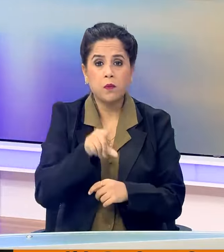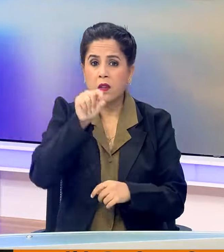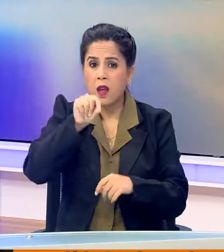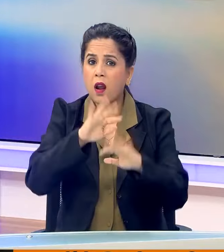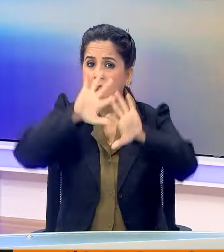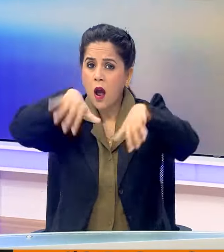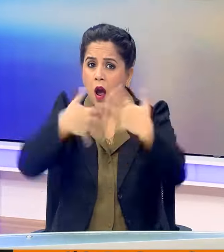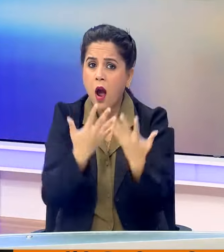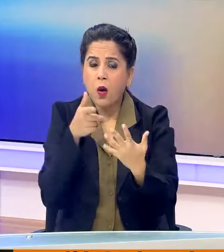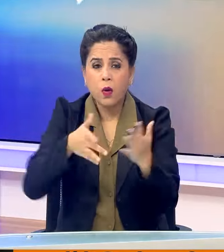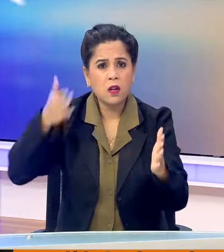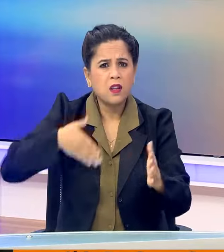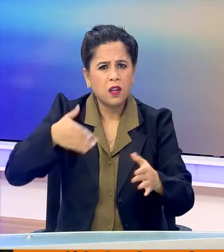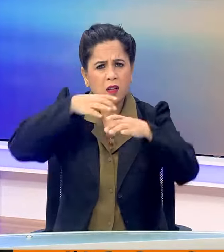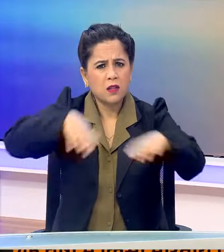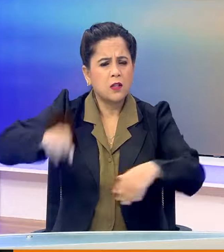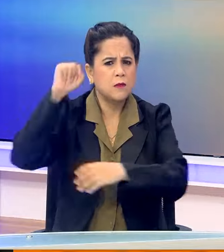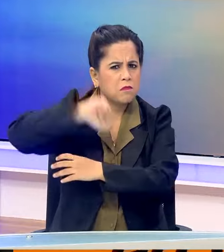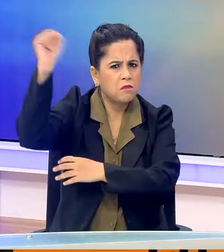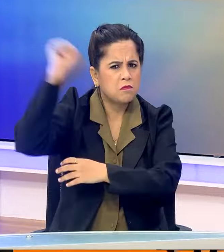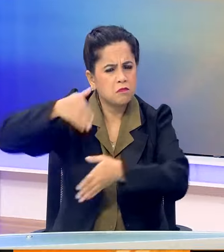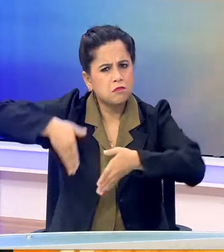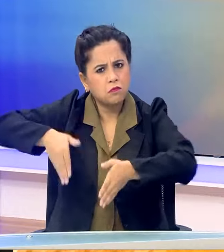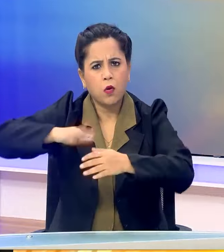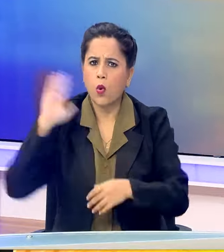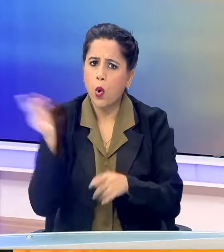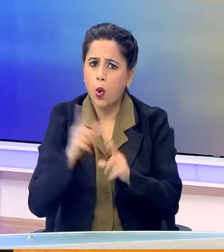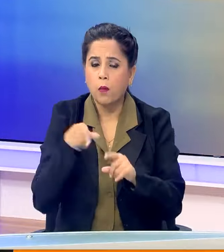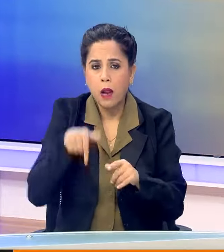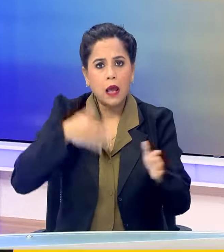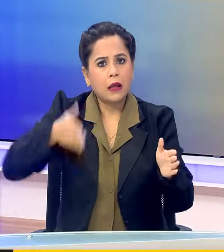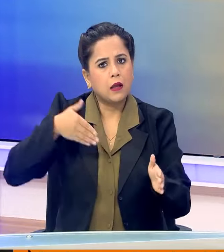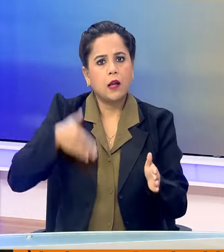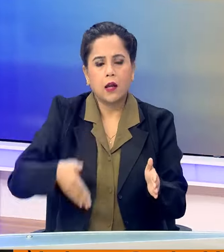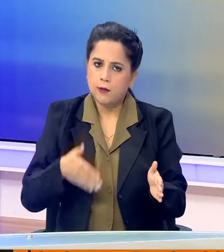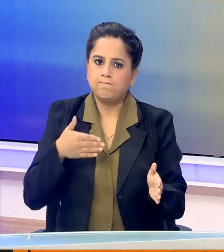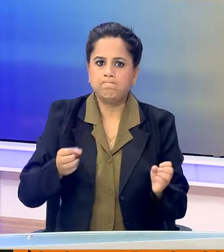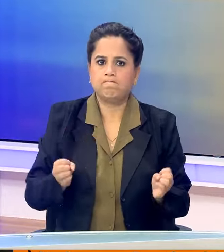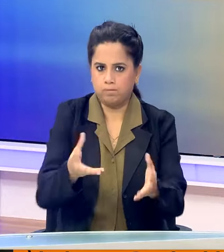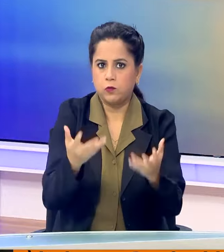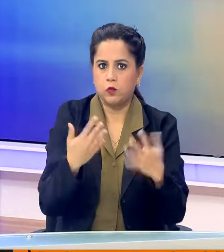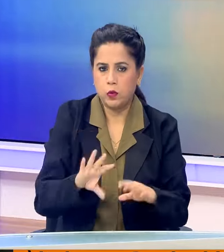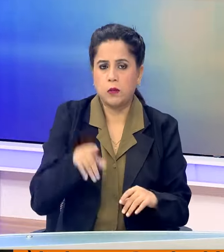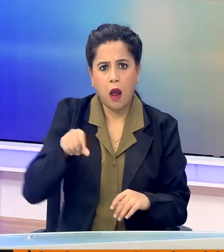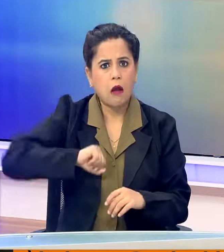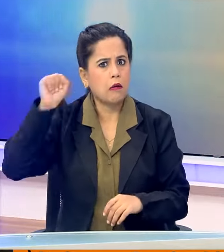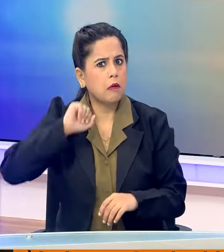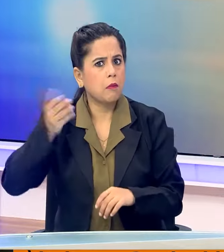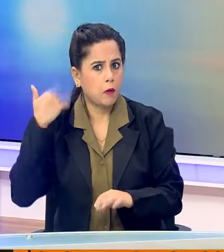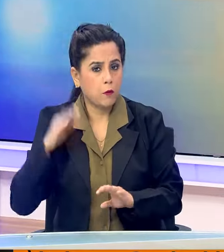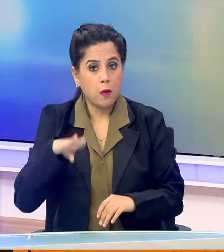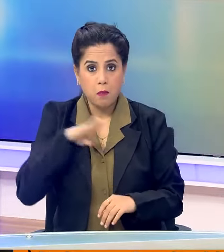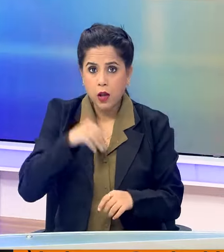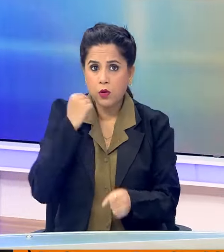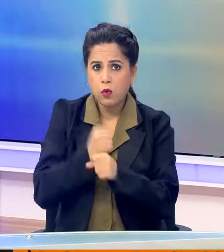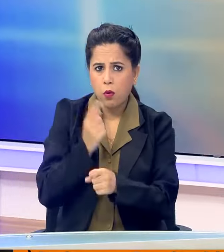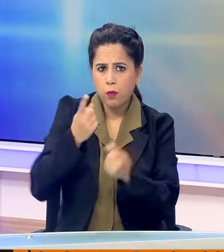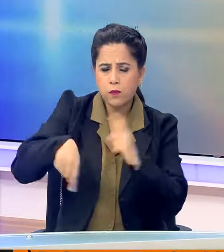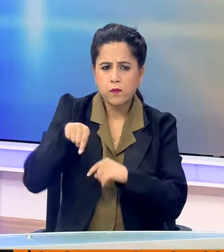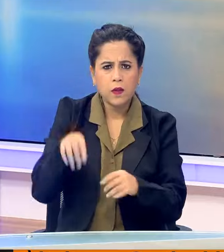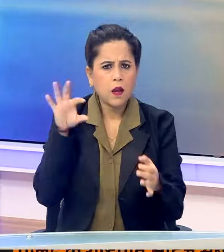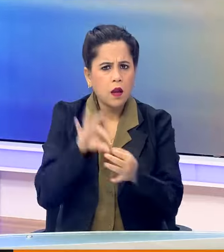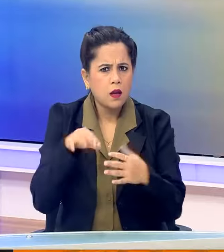तक रेलवे स्टेशन की पटरियों पर प्रदर्शन किया हालांकि अब ट्रेन सर्विस बहाल हो चुकी है इस बीच महाराष्ट्र सरकार ने इस